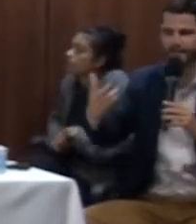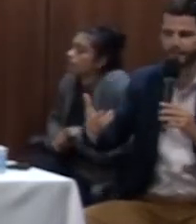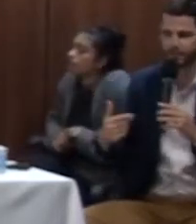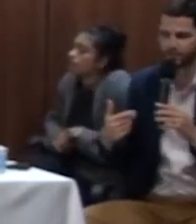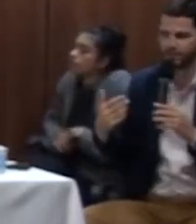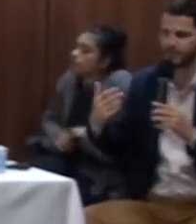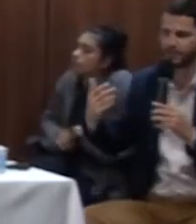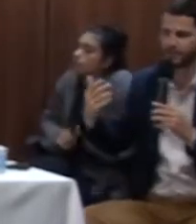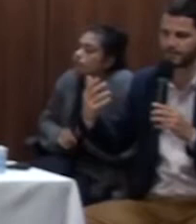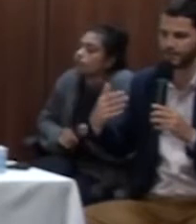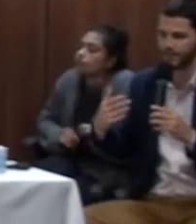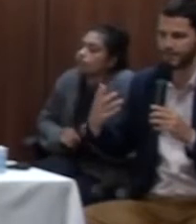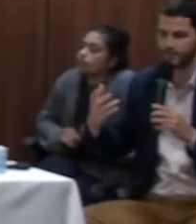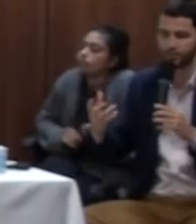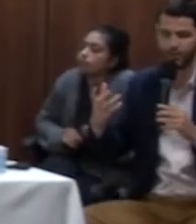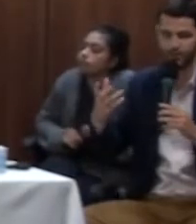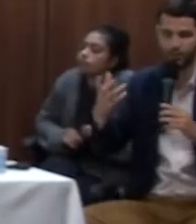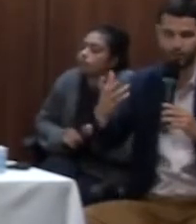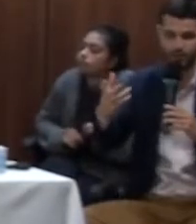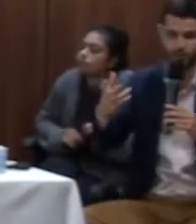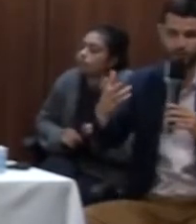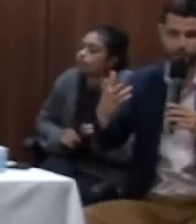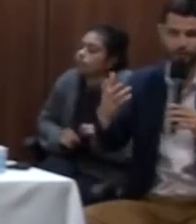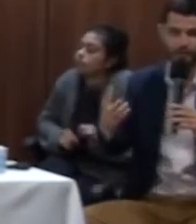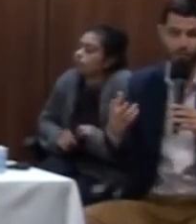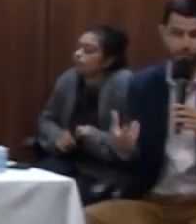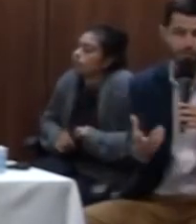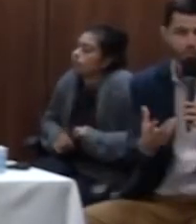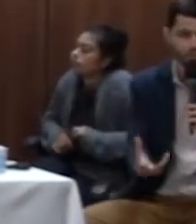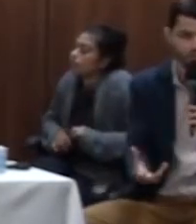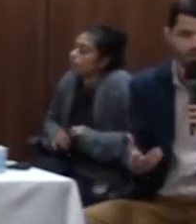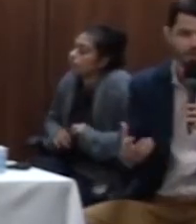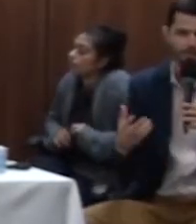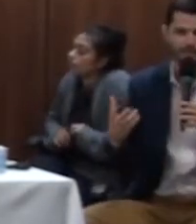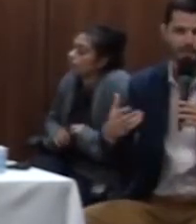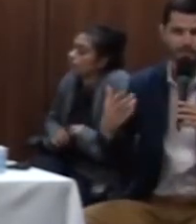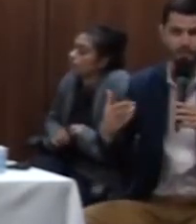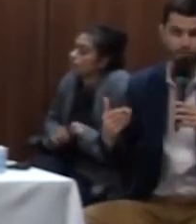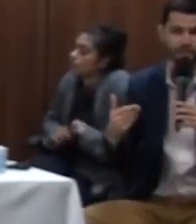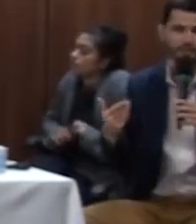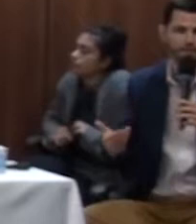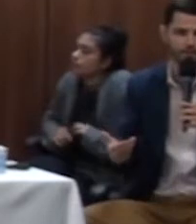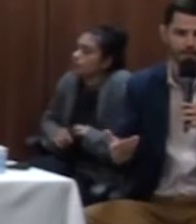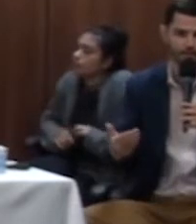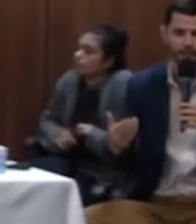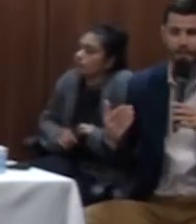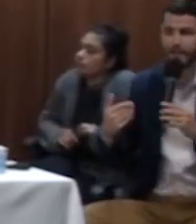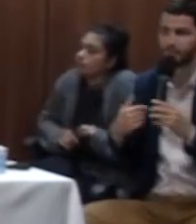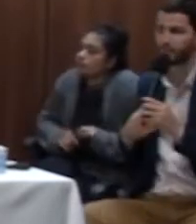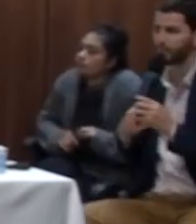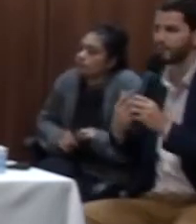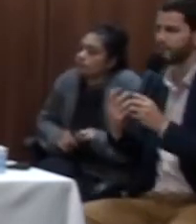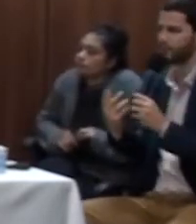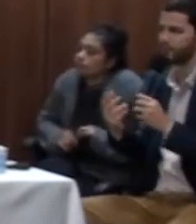essas intervenções, essas questões, elas foram incorporadas de uma maneira concreta no âmbito do SUS e passaram a ser um dever do Estado.